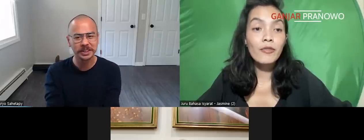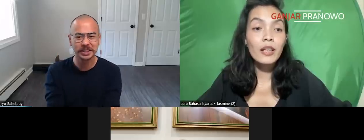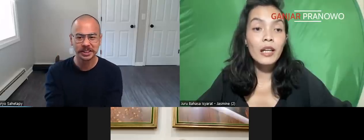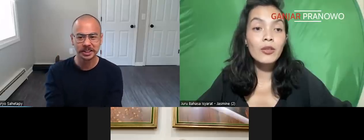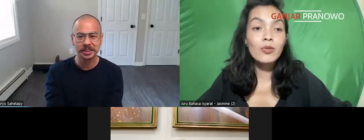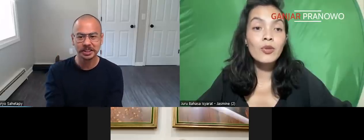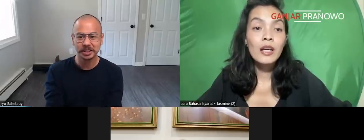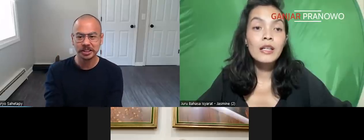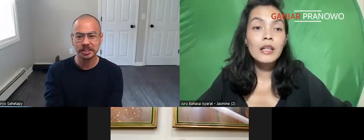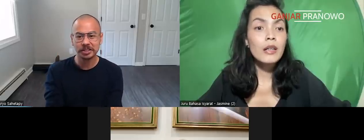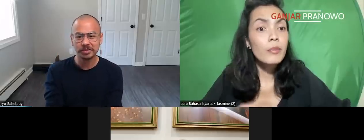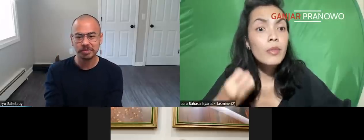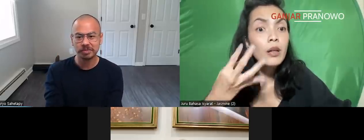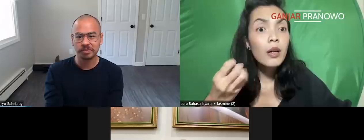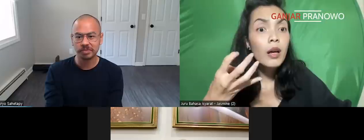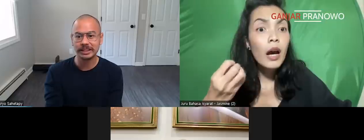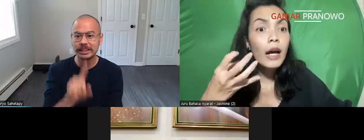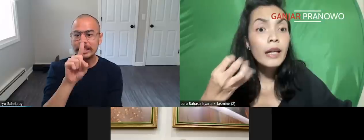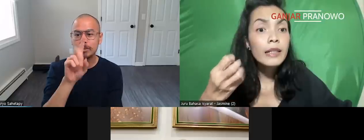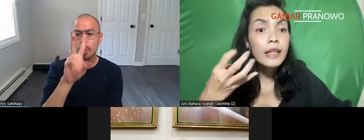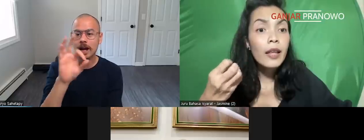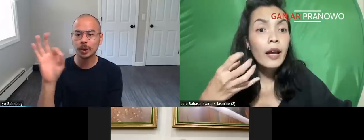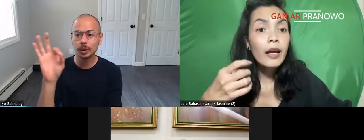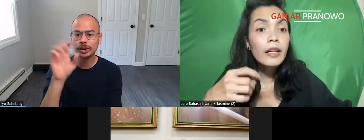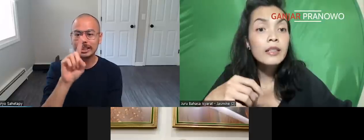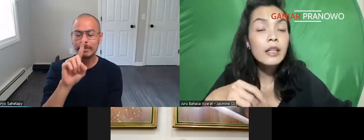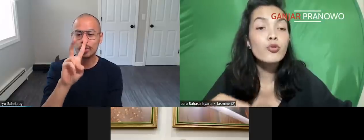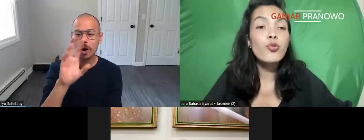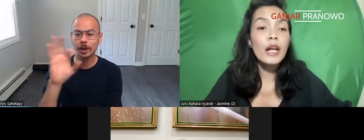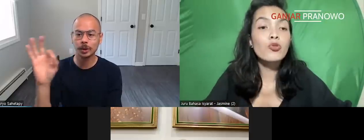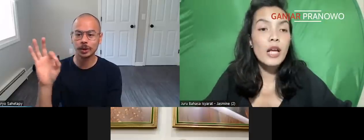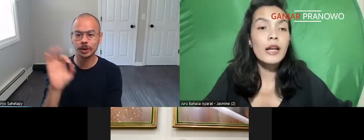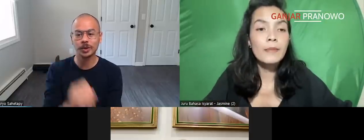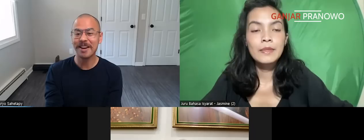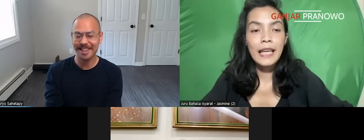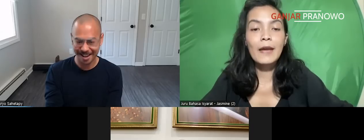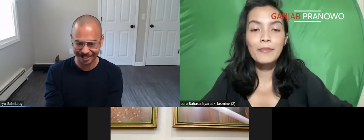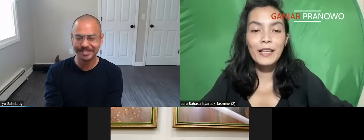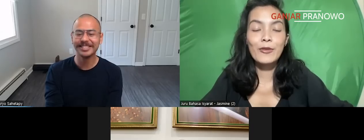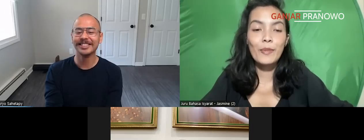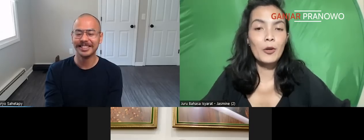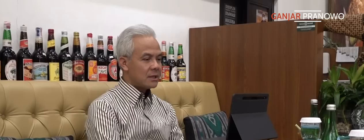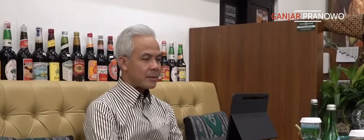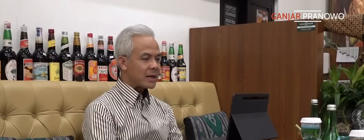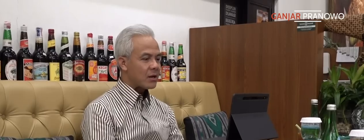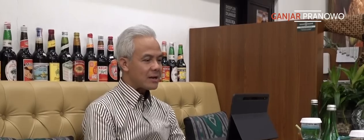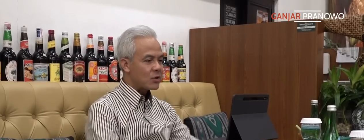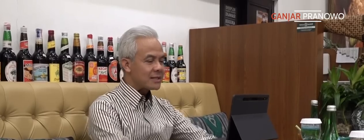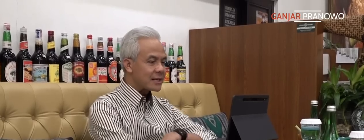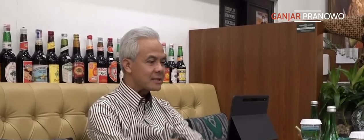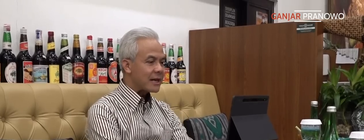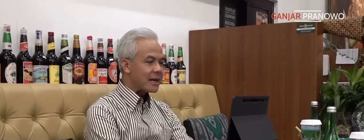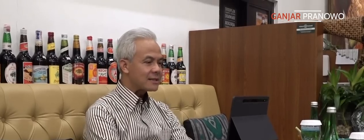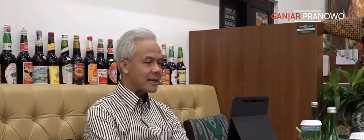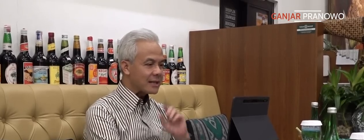Heart of hearing itu ada sekitar 1200-an W Wow tapi kalau kamu